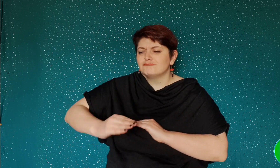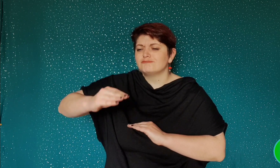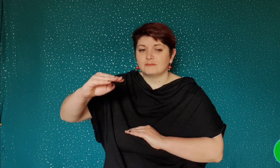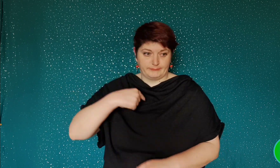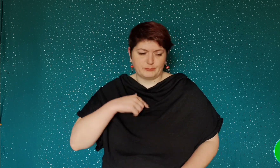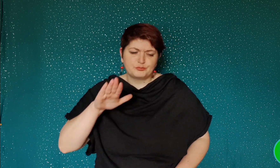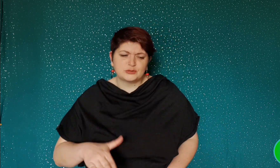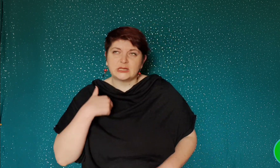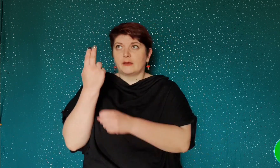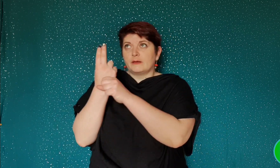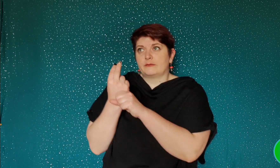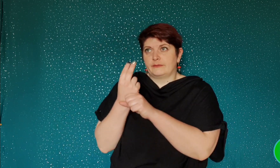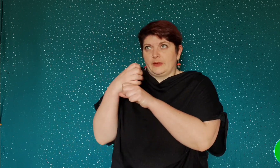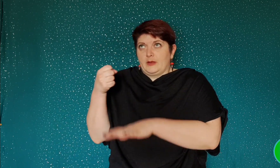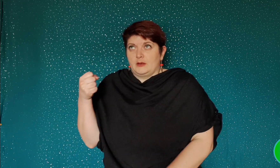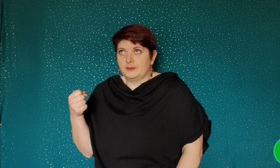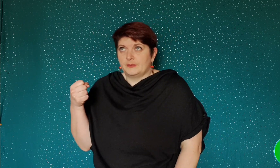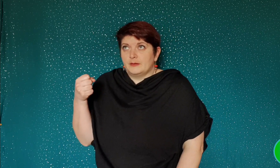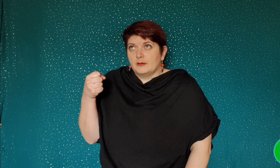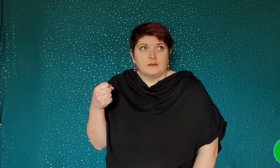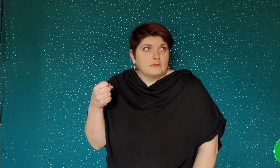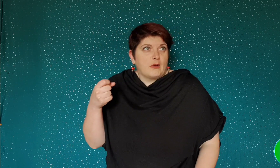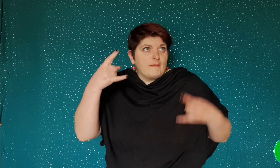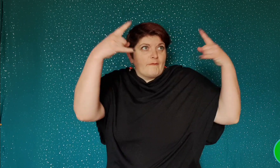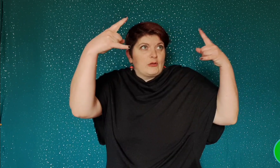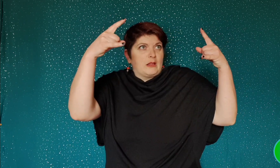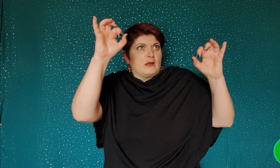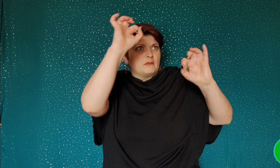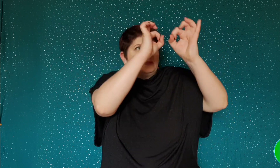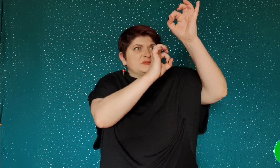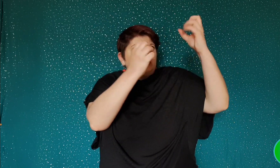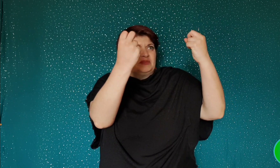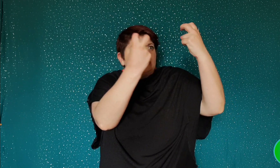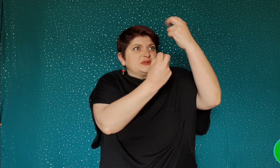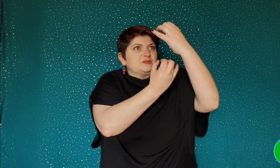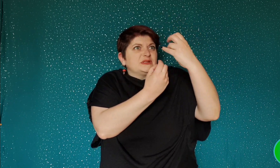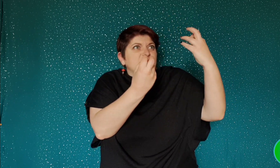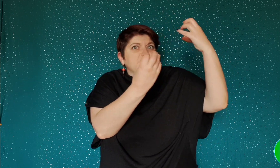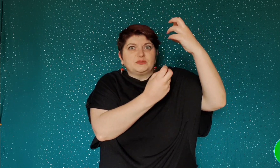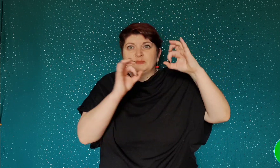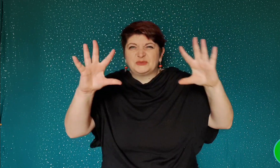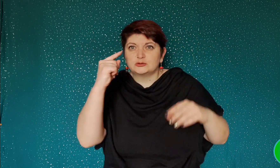Tandis que je montais les escaliers, des yeux brillants me regardaient par la fenêtre.